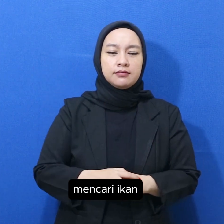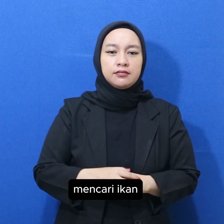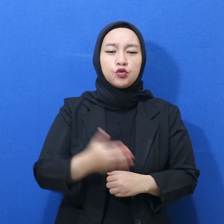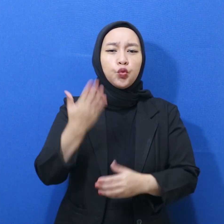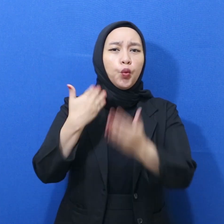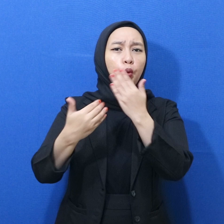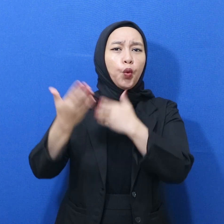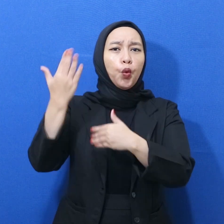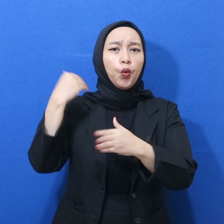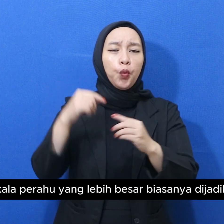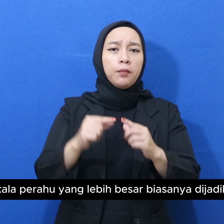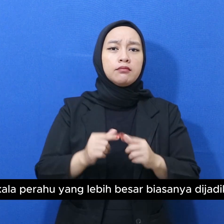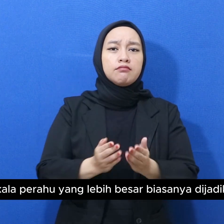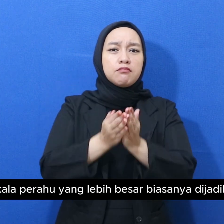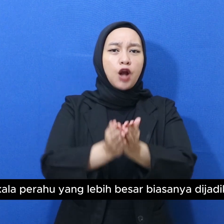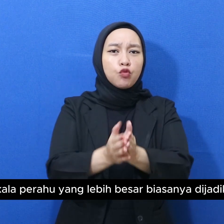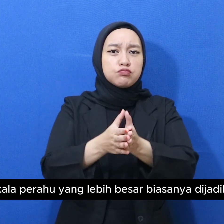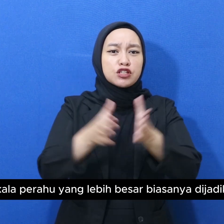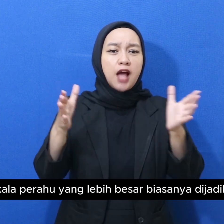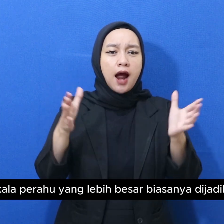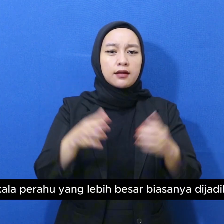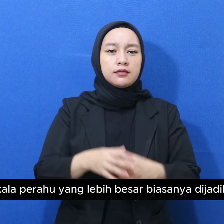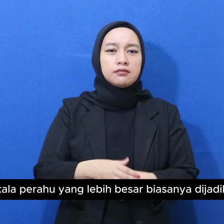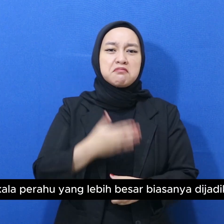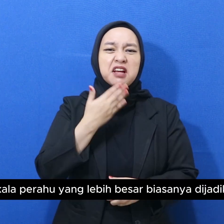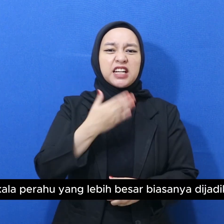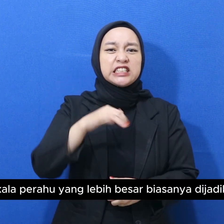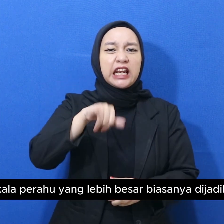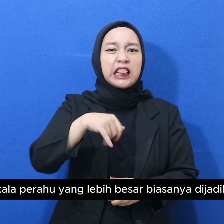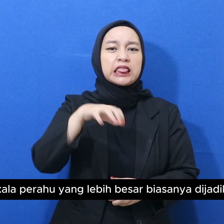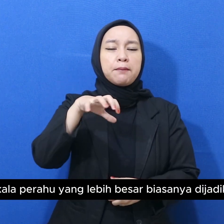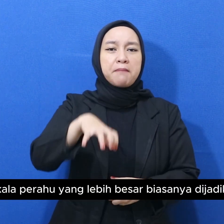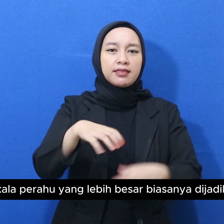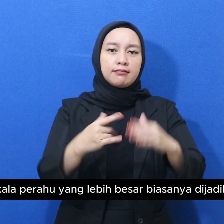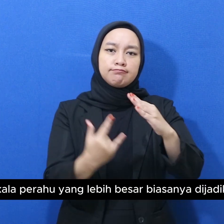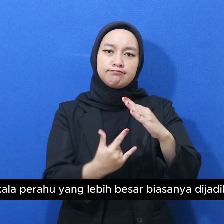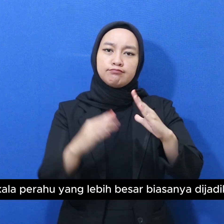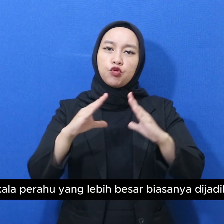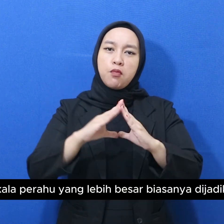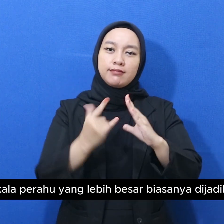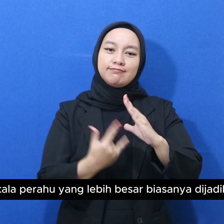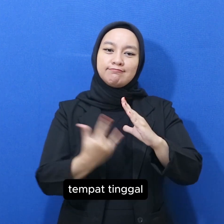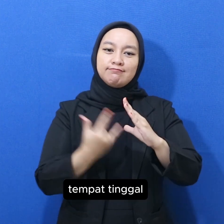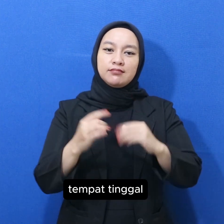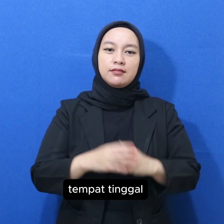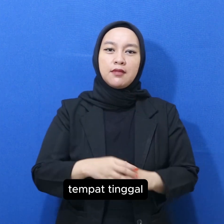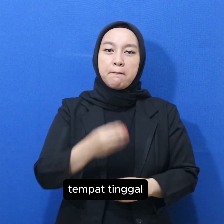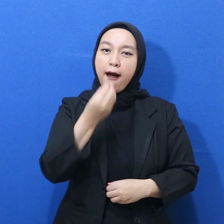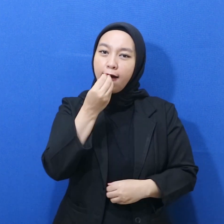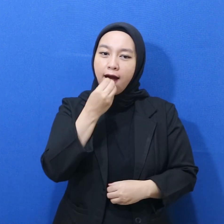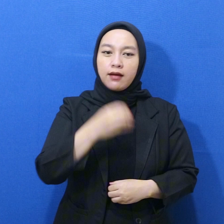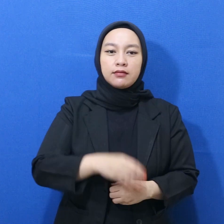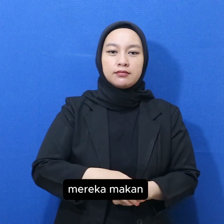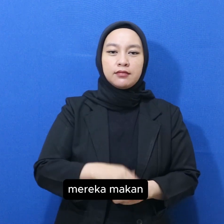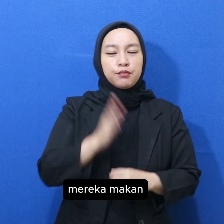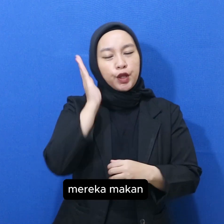Dulu kala, perahu yang lebih besar biasanya dijadikan tempat tinggal. Mereka makan,